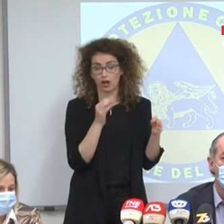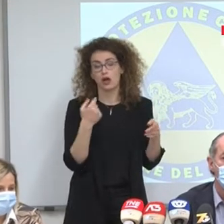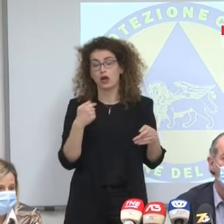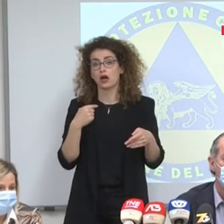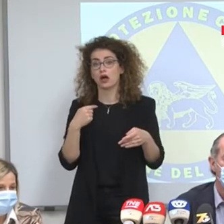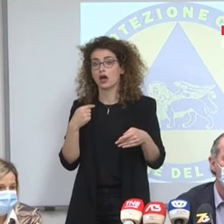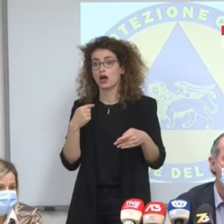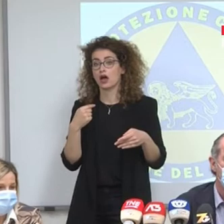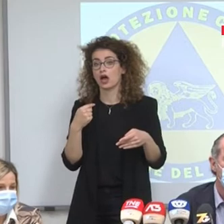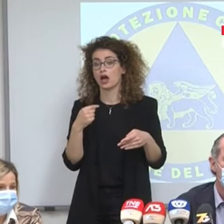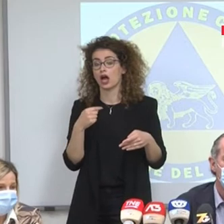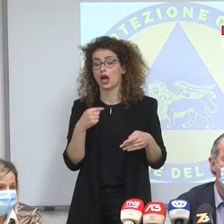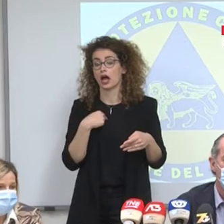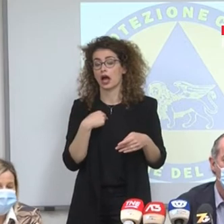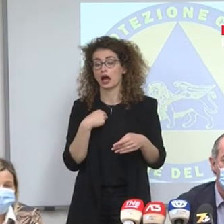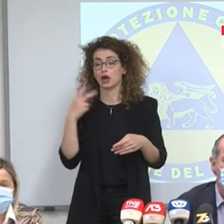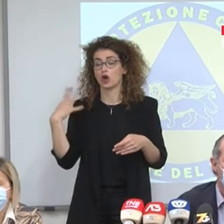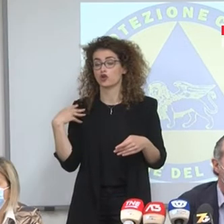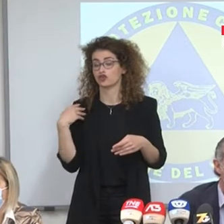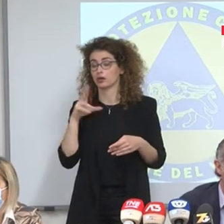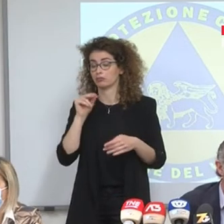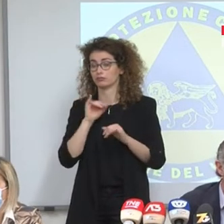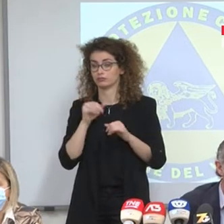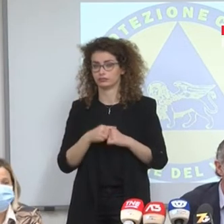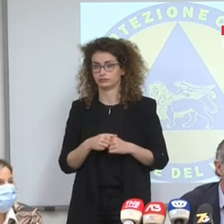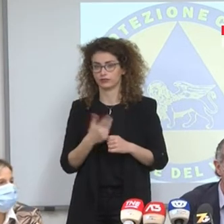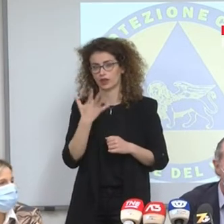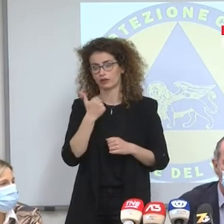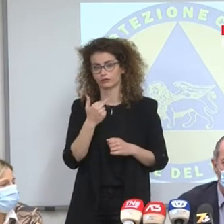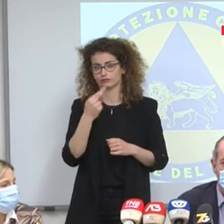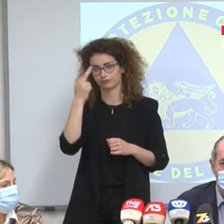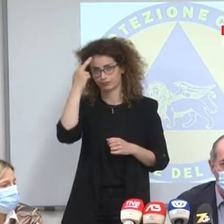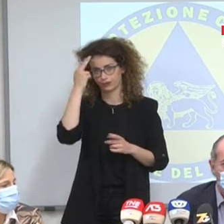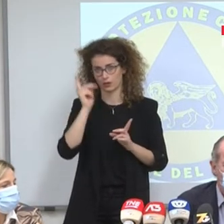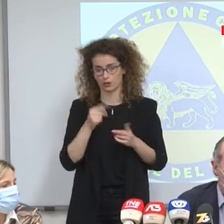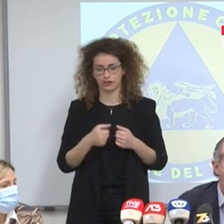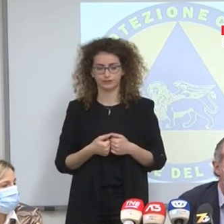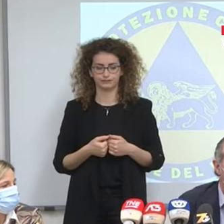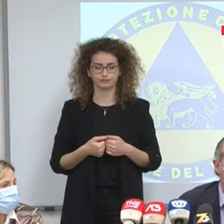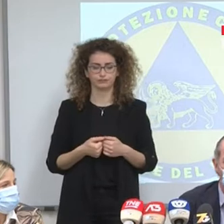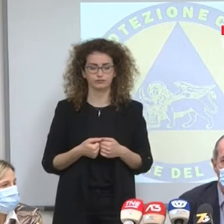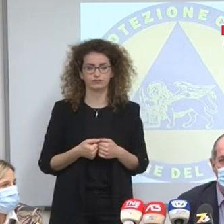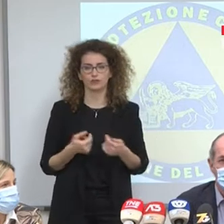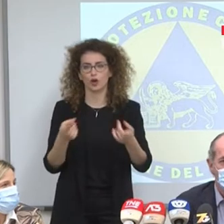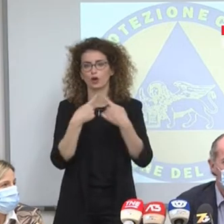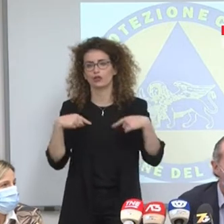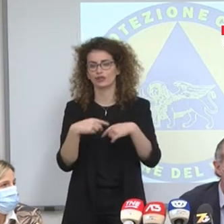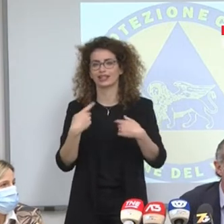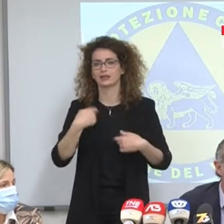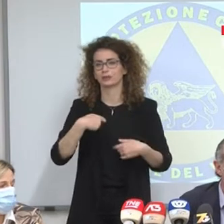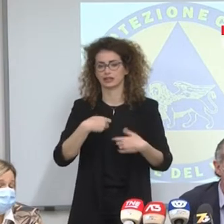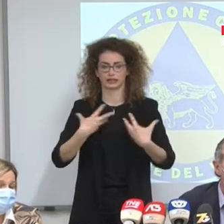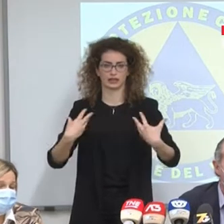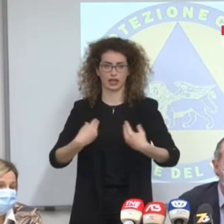non ho mai parlato con il generale, cioè, ma vorrei ricordare, cioè, la conferenza dei presidenti si